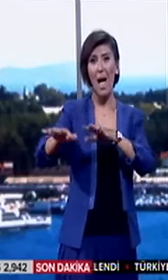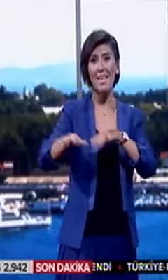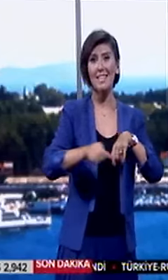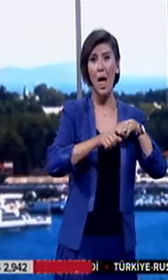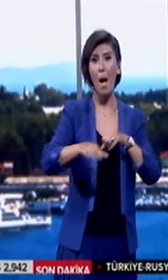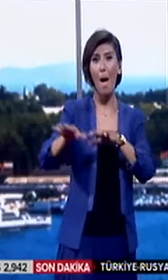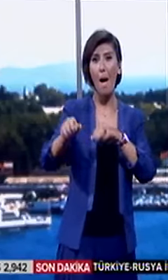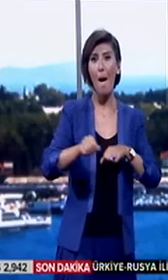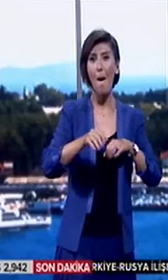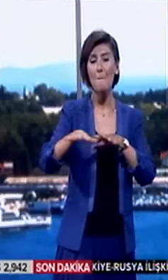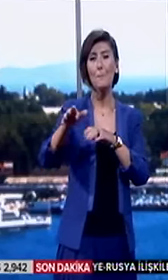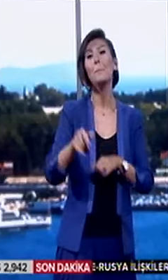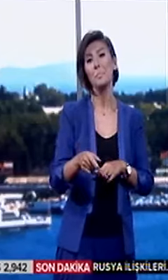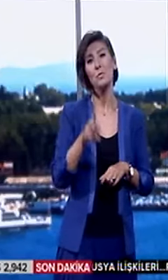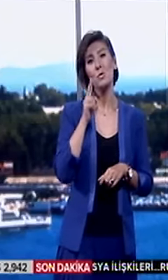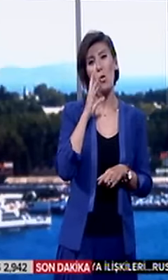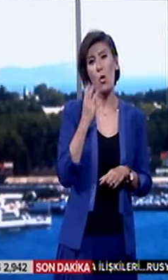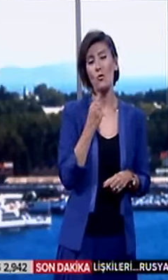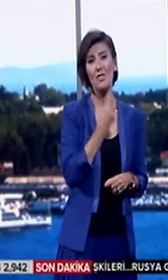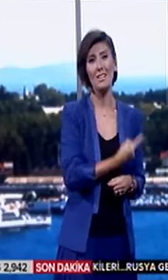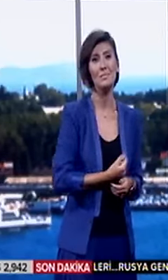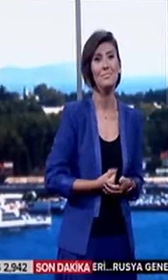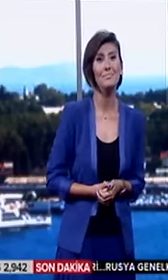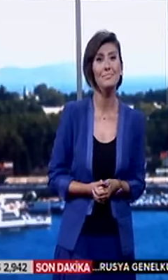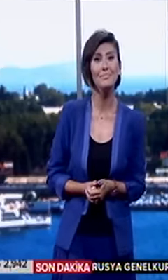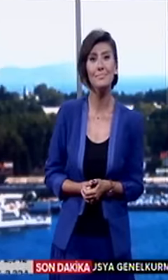Dünyaya Türkçe sesleniyoruz.